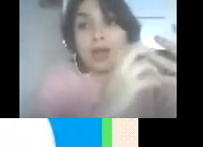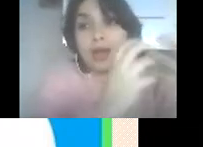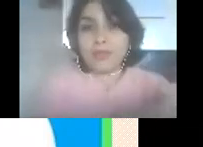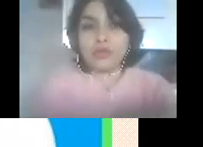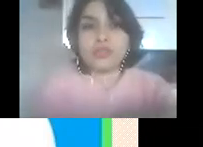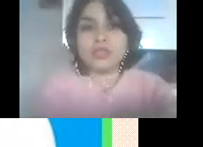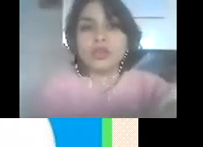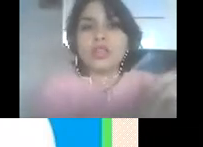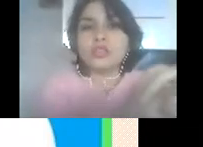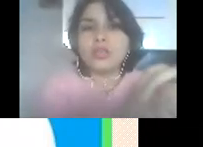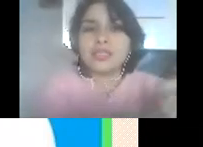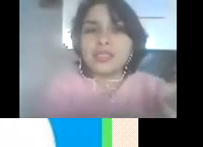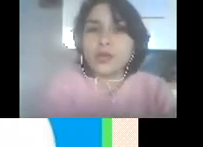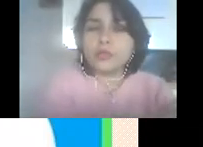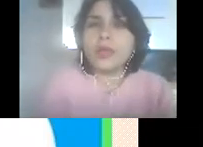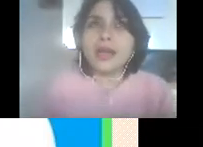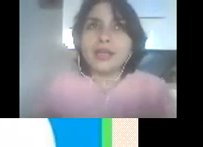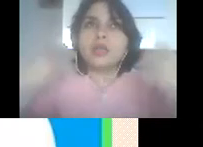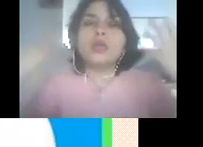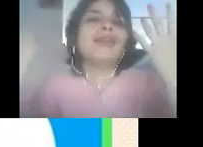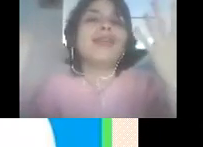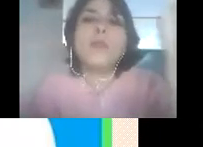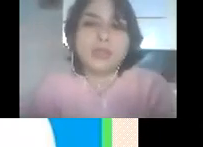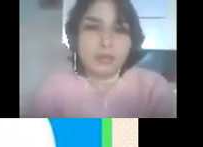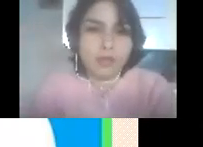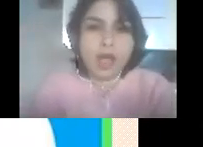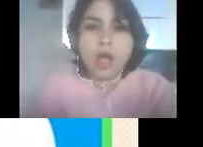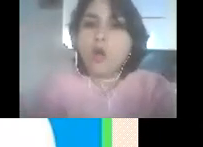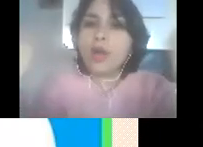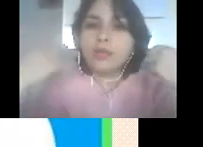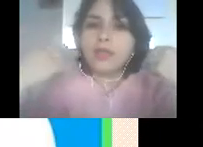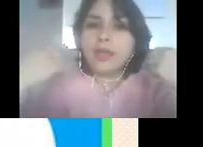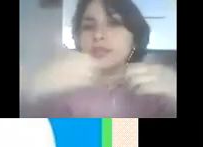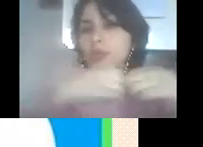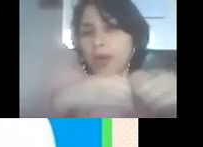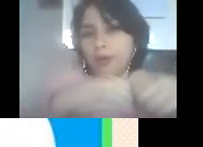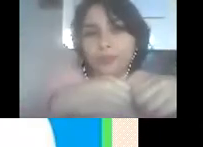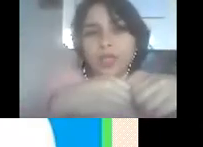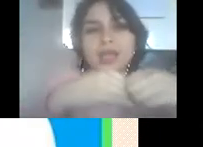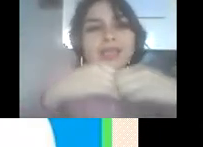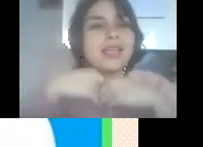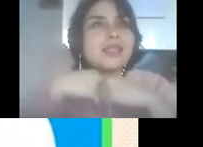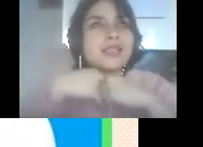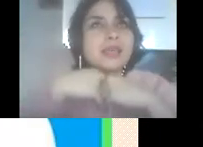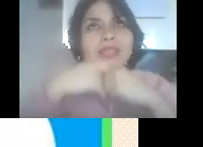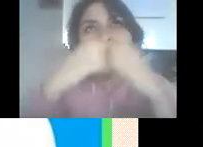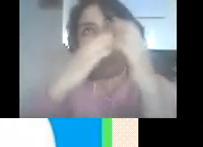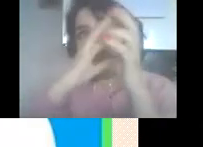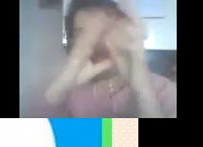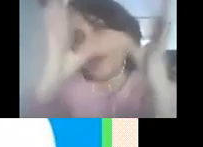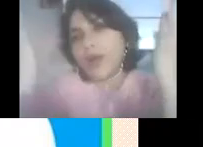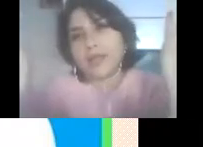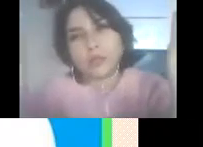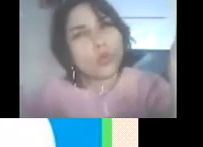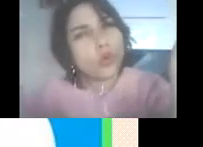o elementos, ¿cierto?, que son necesarios para realizar una tarea específica o actividad del ser humano. Y que existen materiales